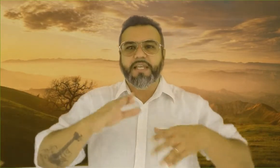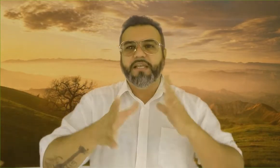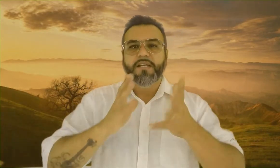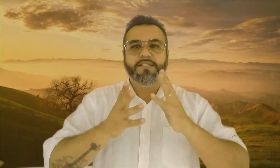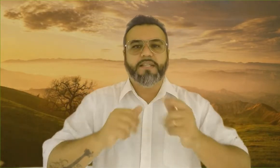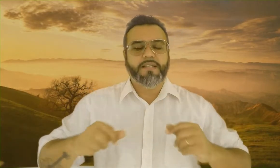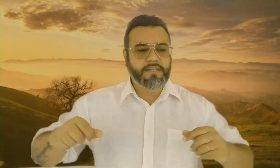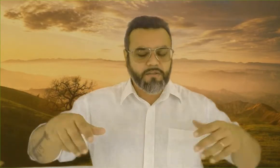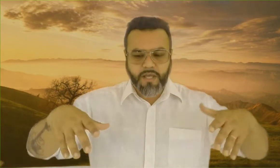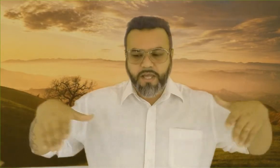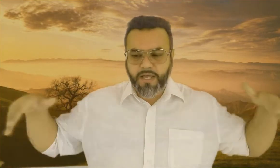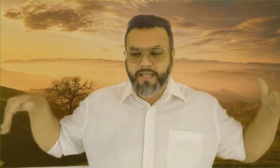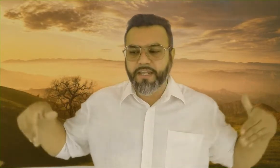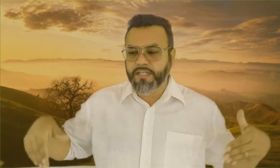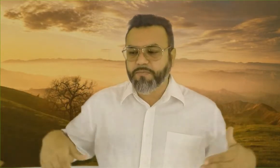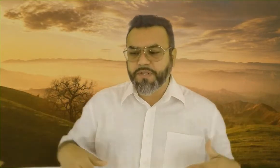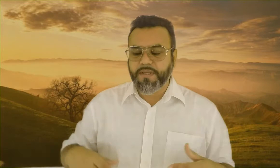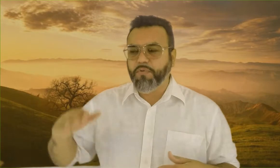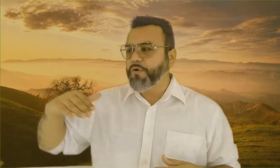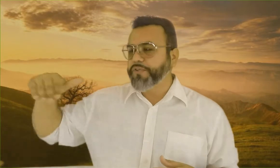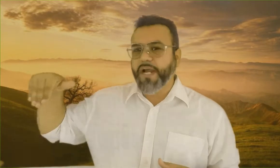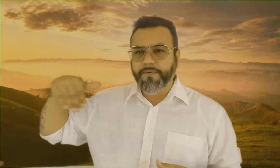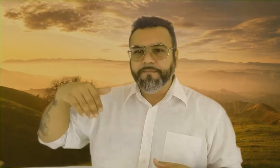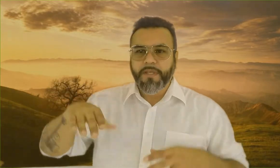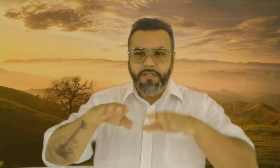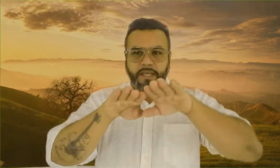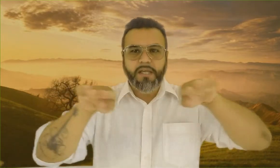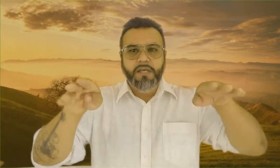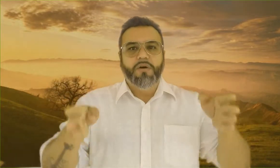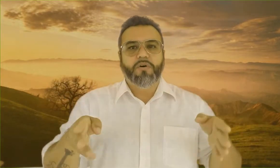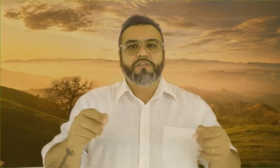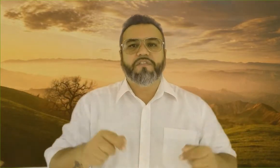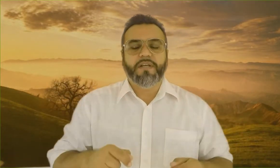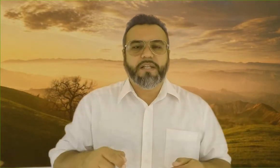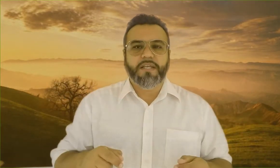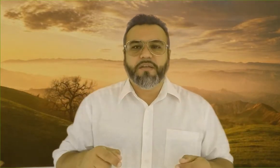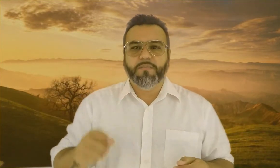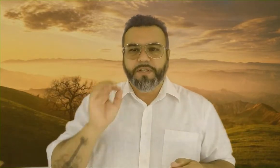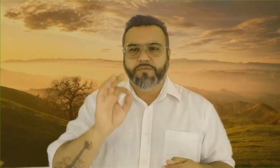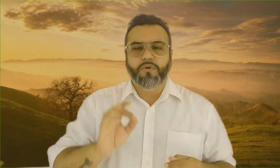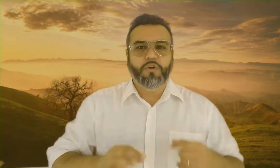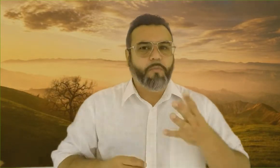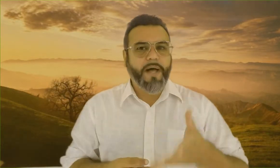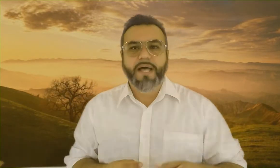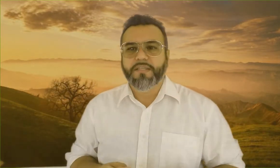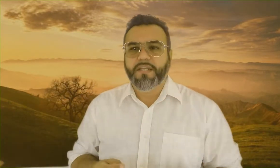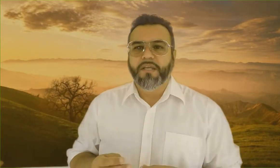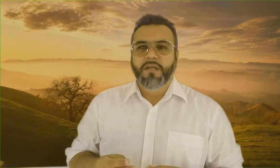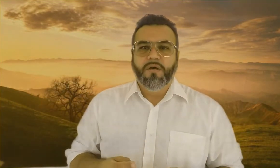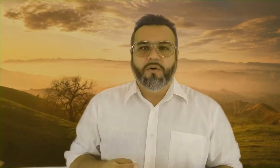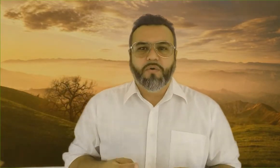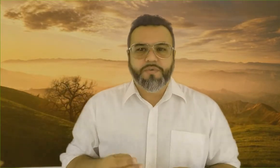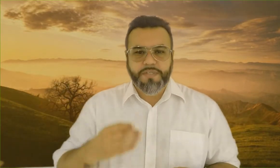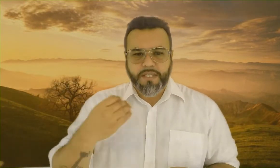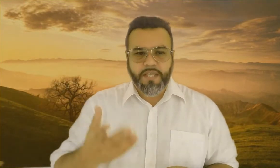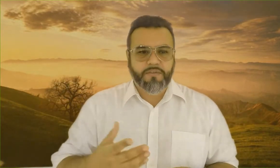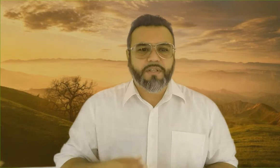ali sinalizando? A igreja, por exemplo, o altar, né, onde fica ali o pastor ou o padre, ou se é dentro da